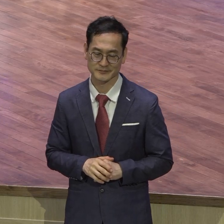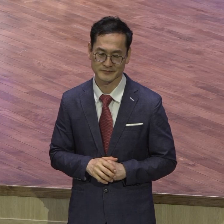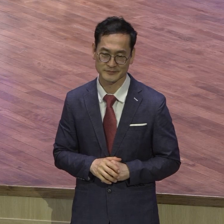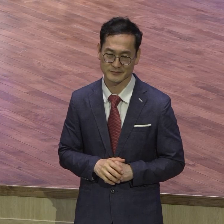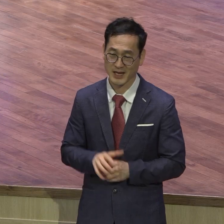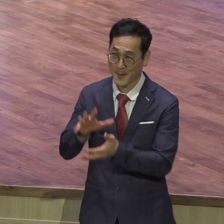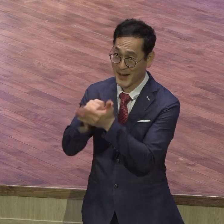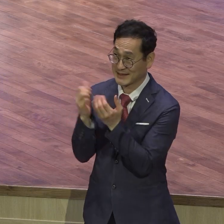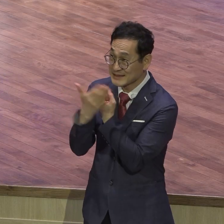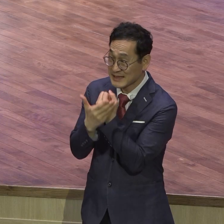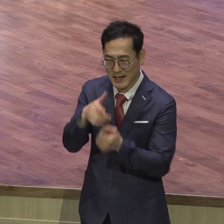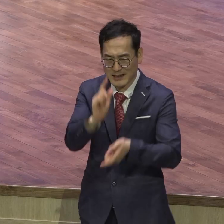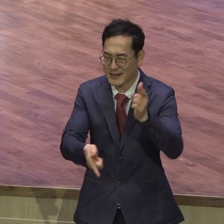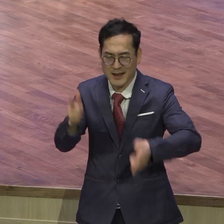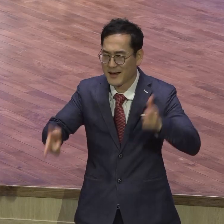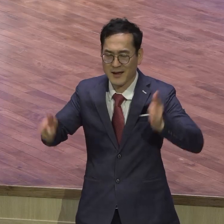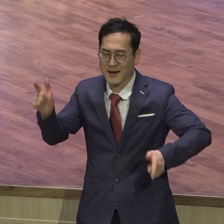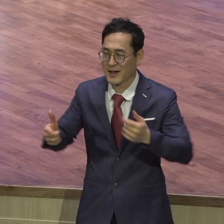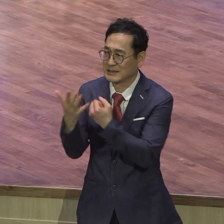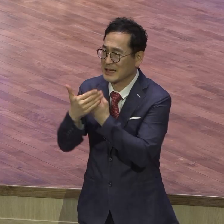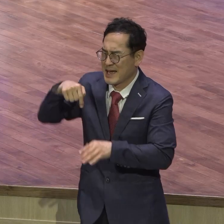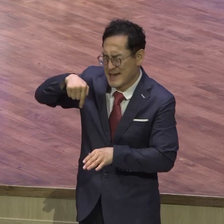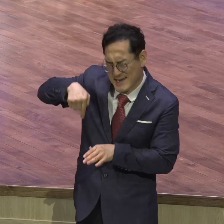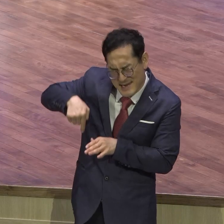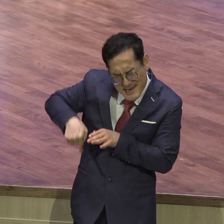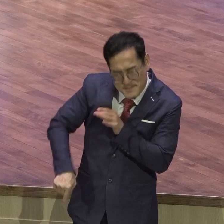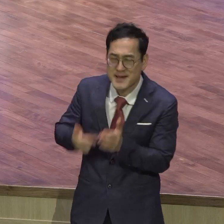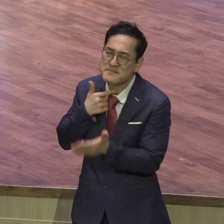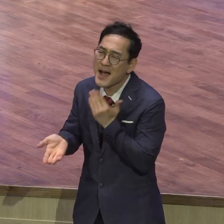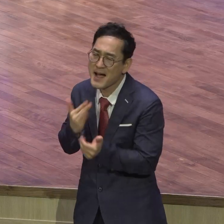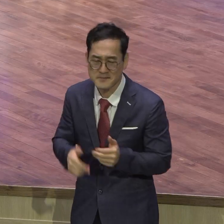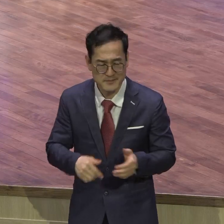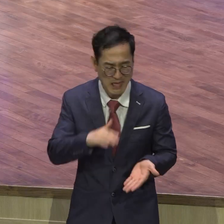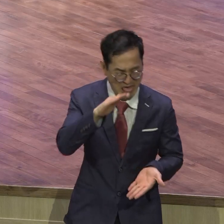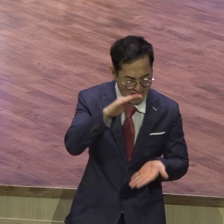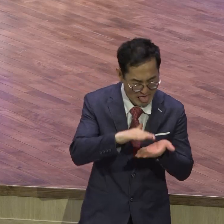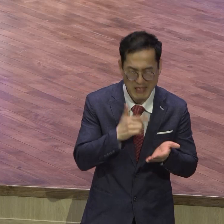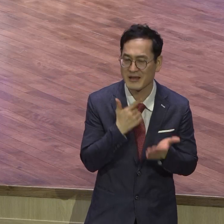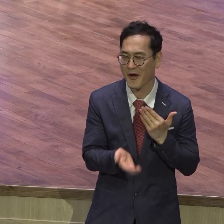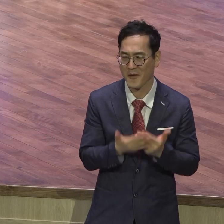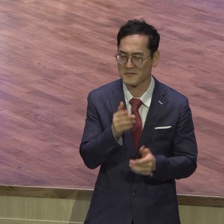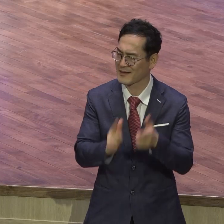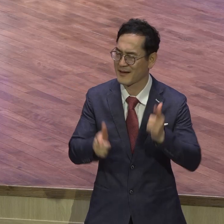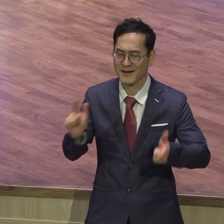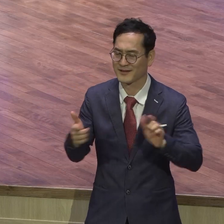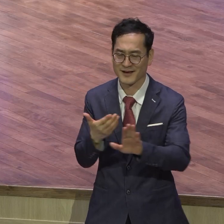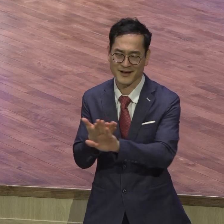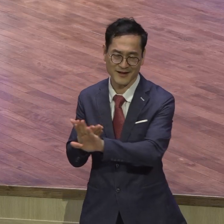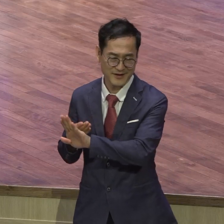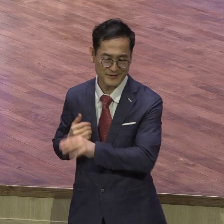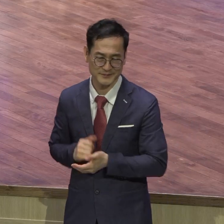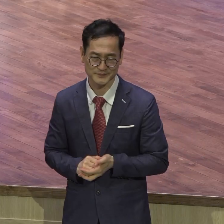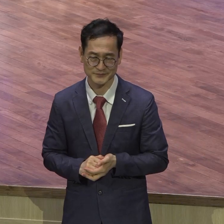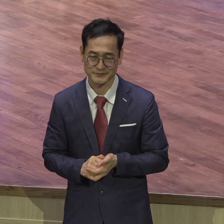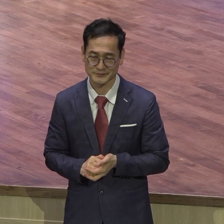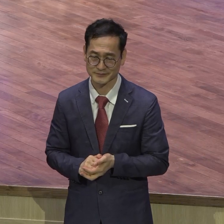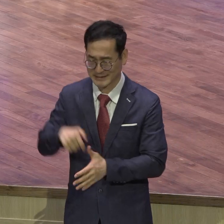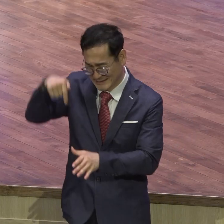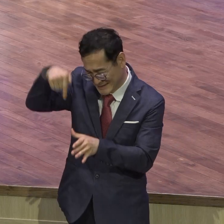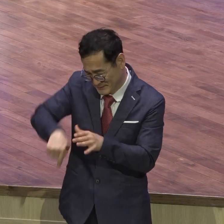높이 깊이 길이 넓이 다 다르다는 얘기예요 그 받 좀 봐라 그리스도 안에 있는 그 엄청난 그 보화 그